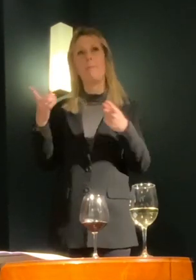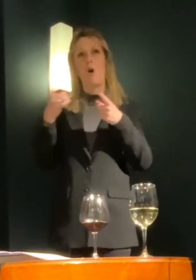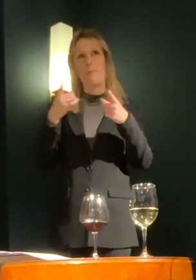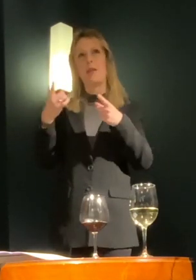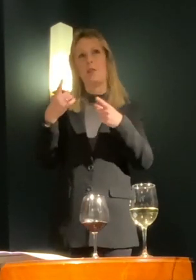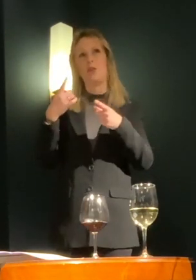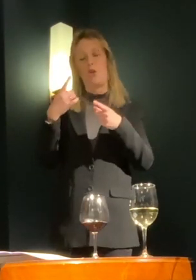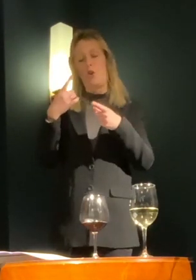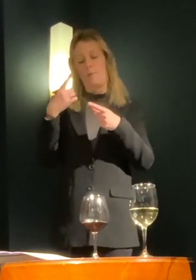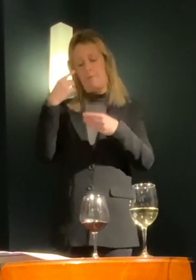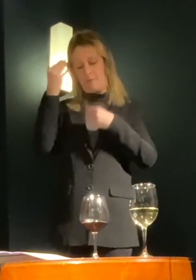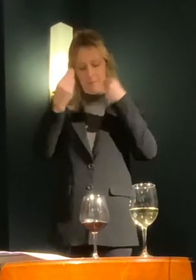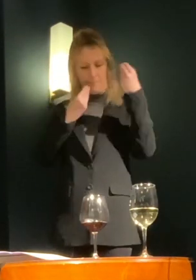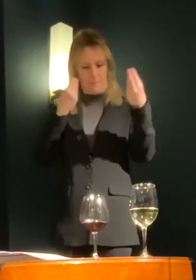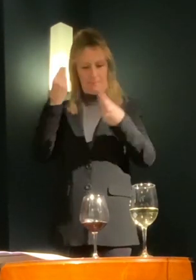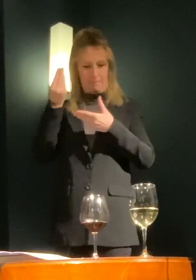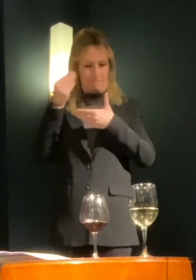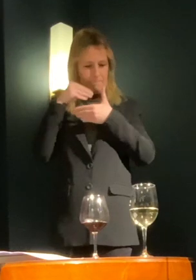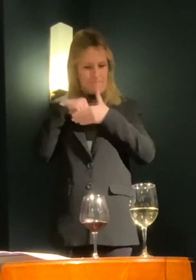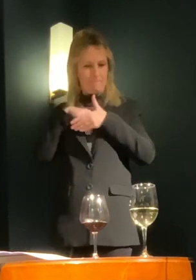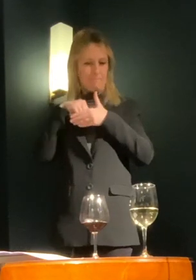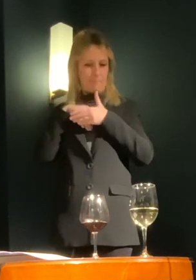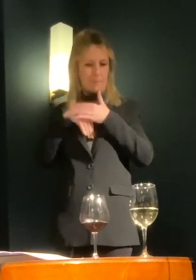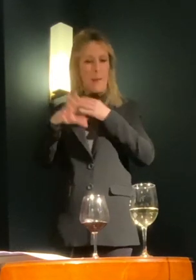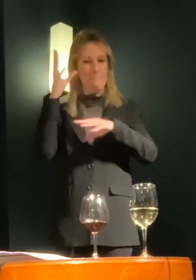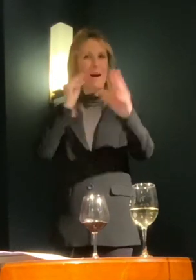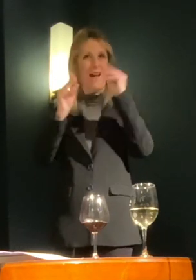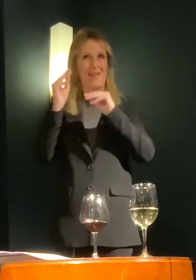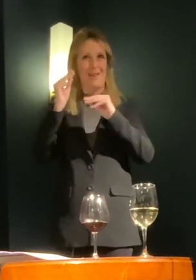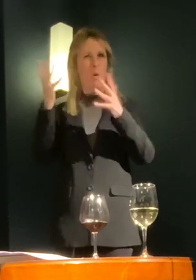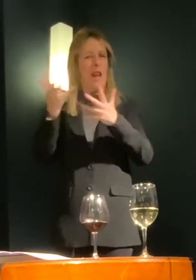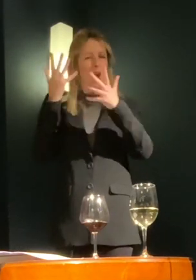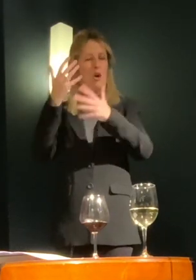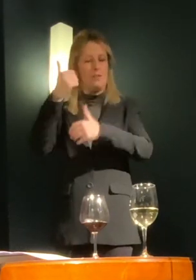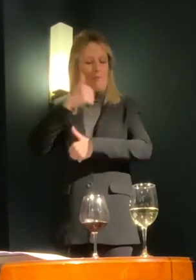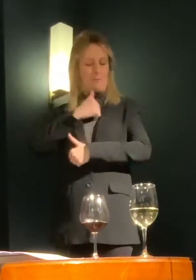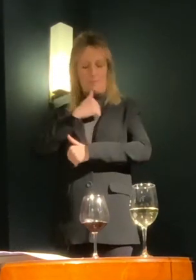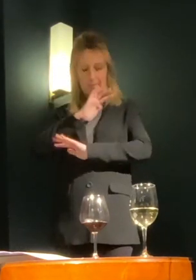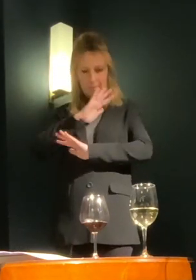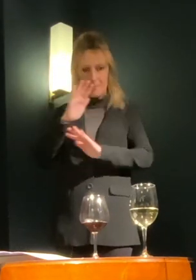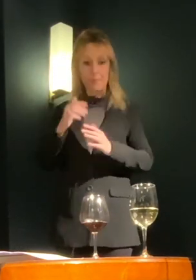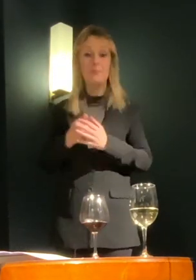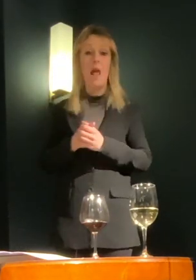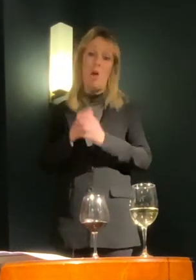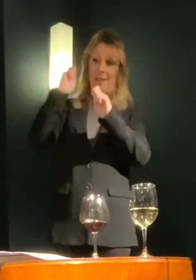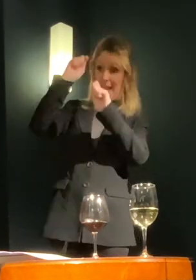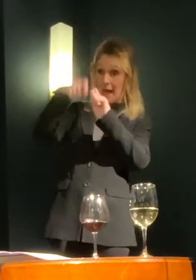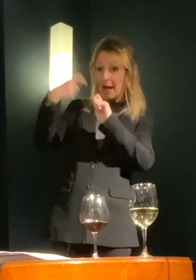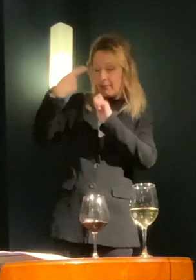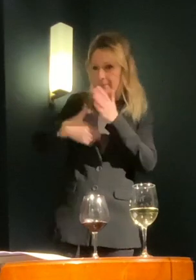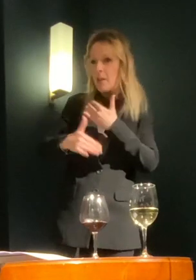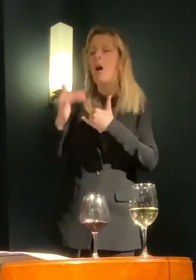stessa, e impari qualcosa di te. E per cui da lì ovviamente mi sono messo